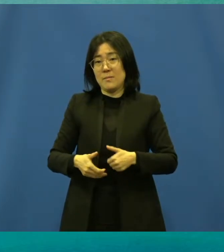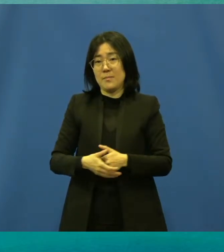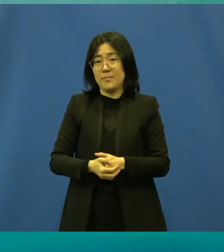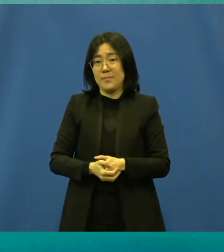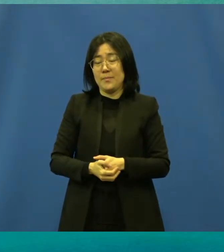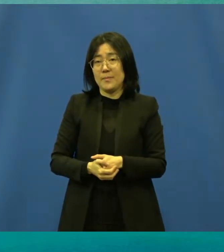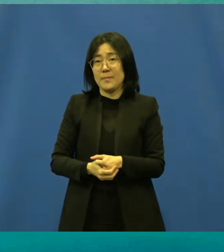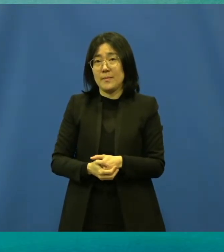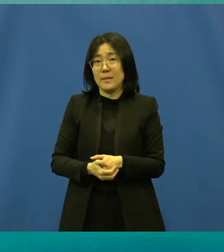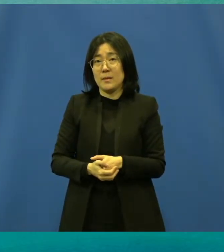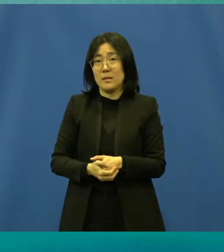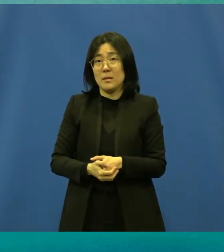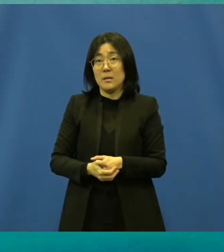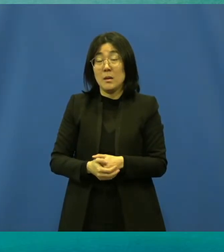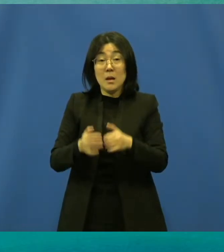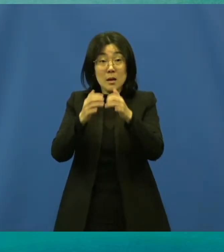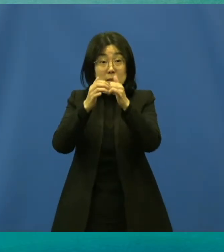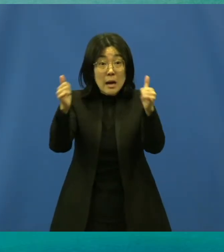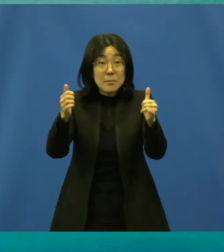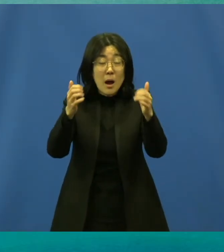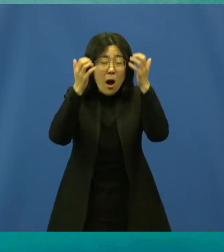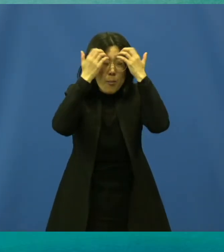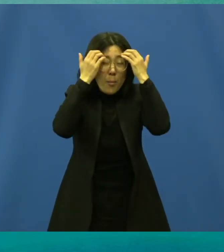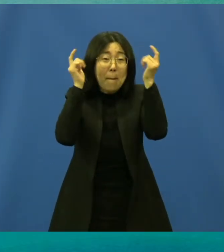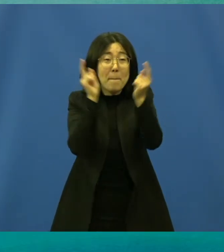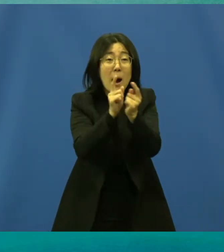왜 대개의 사람들이 고난 중에 기도합니까?